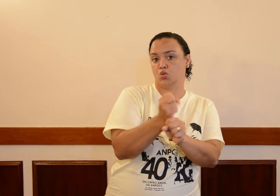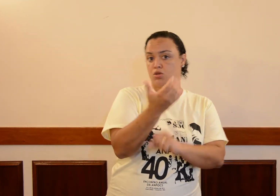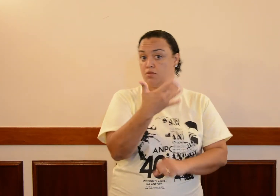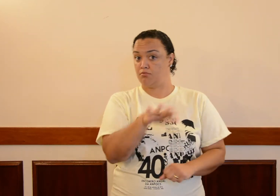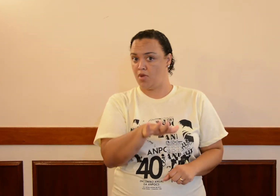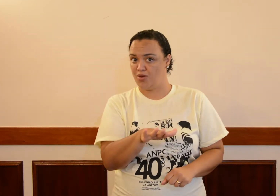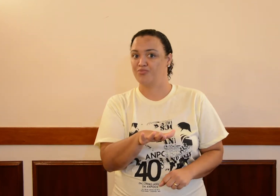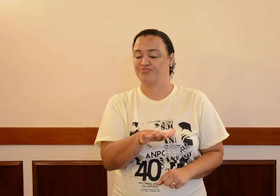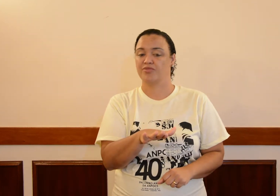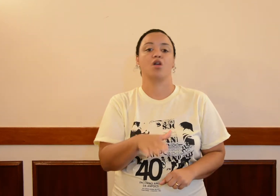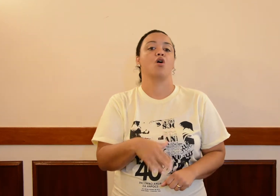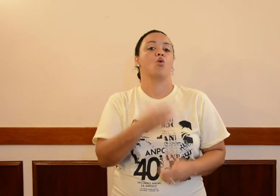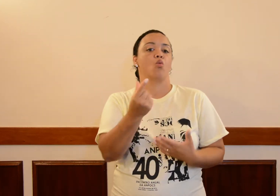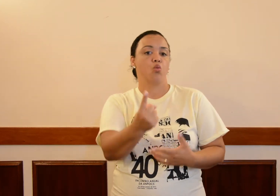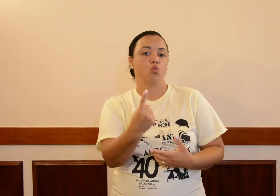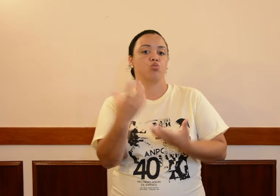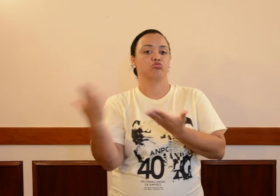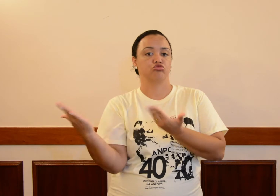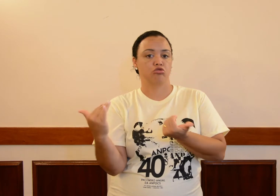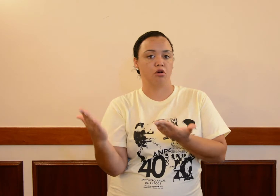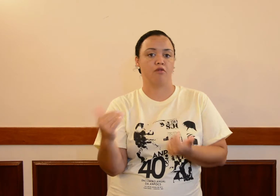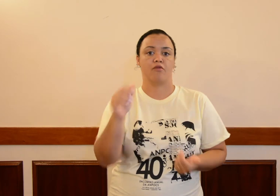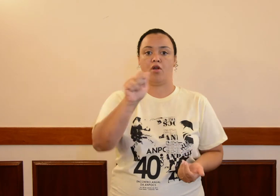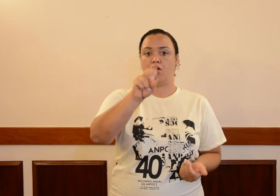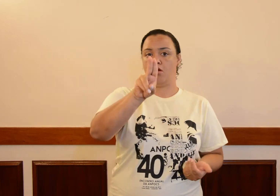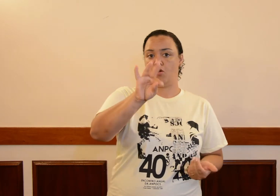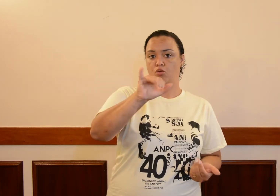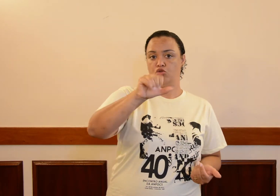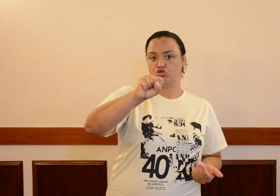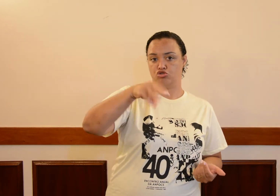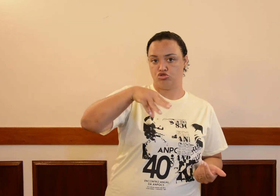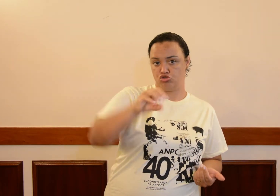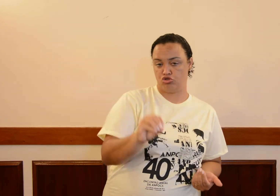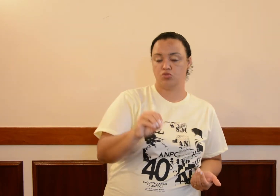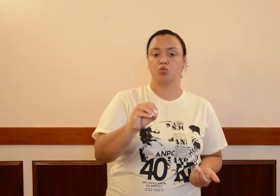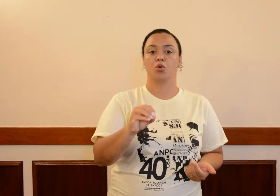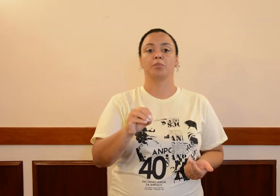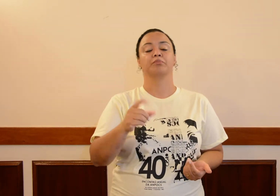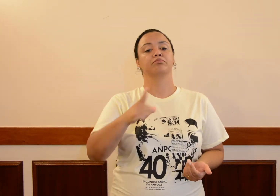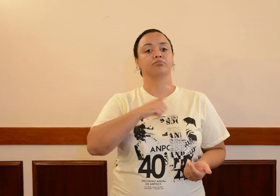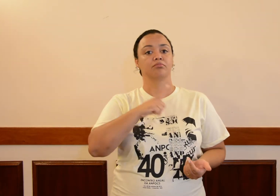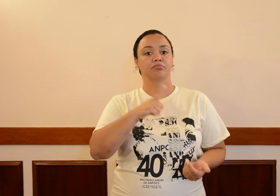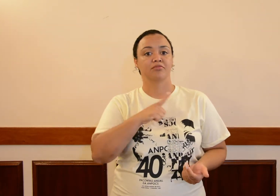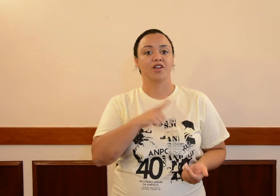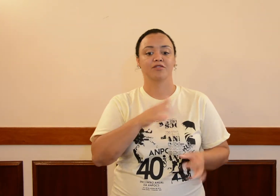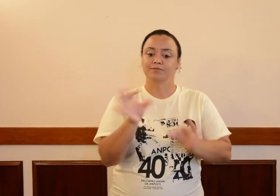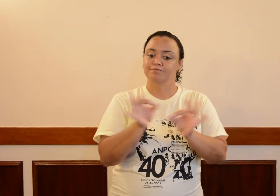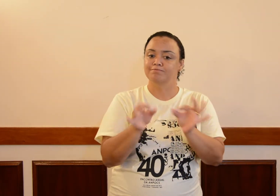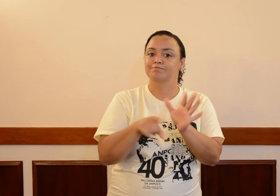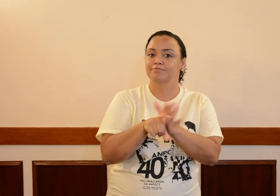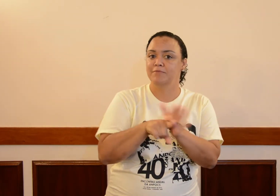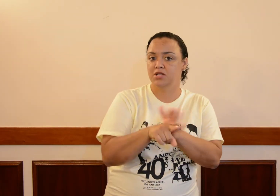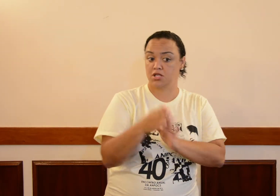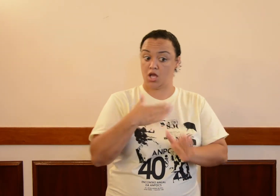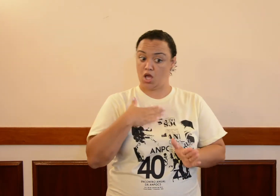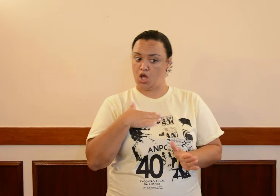Tomás, um jovem diagnosticado com autismo, ao longo de todas as etapas desse projeto. A etnografia